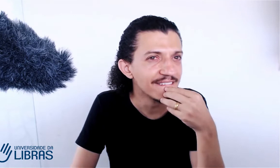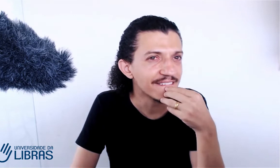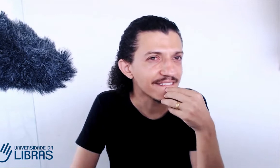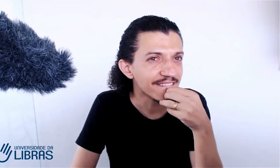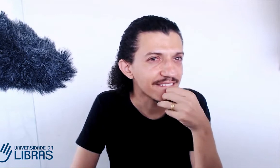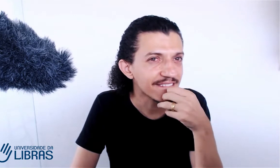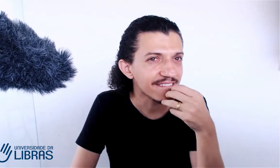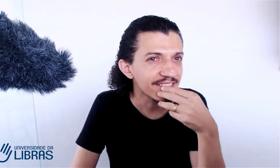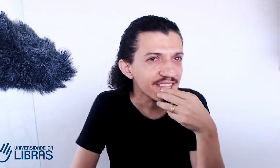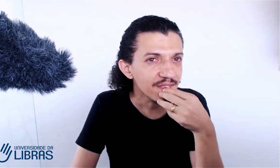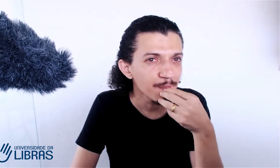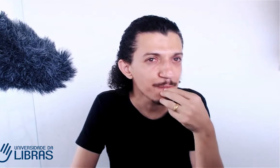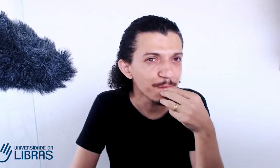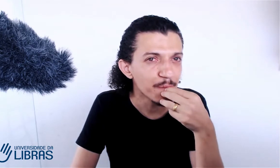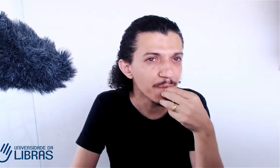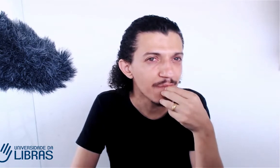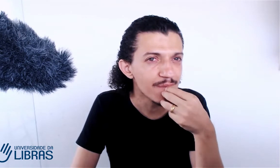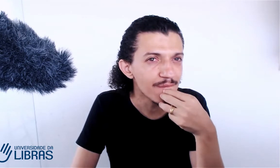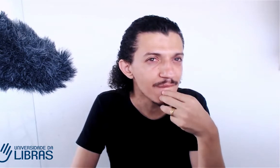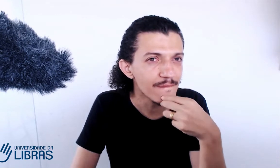que não entende? Como é que funciona esse processo?